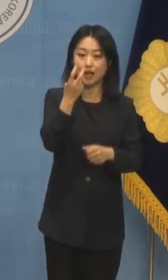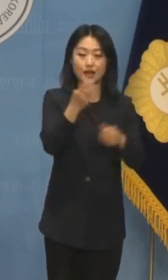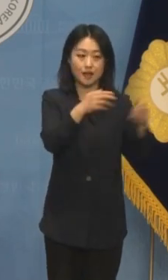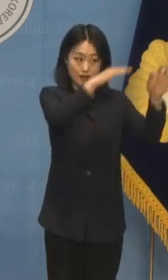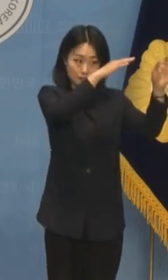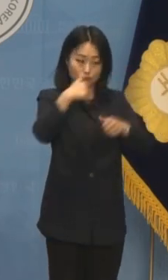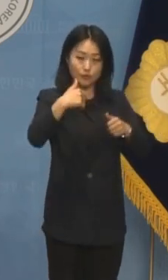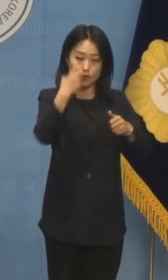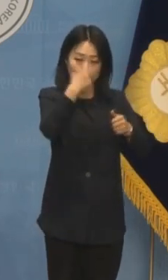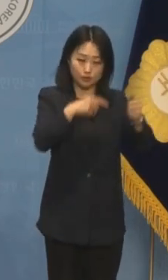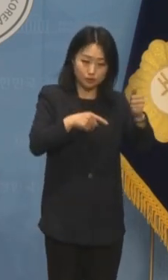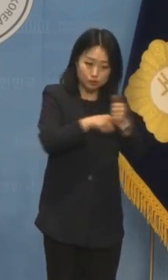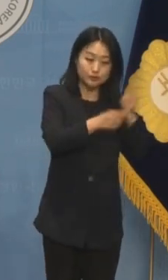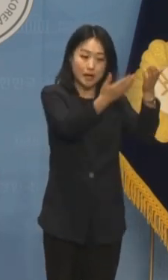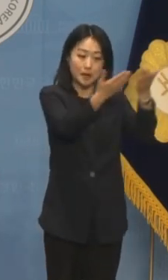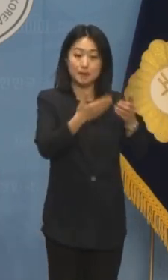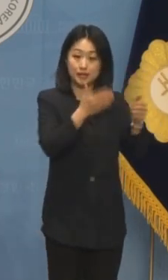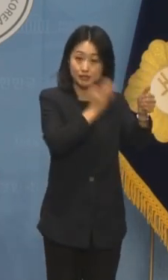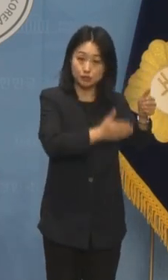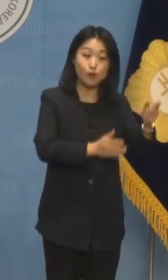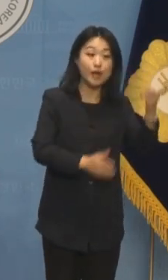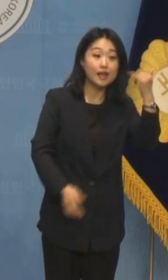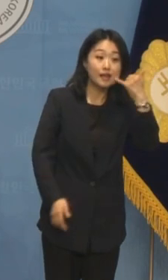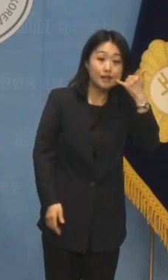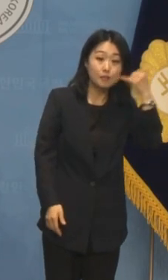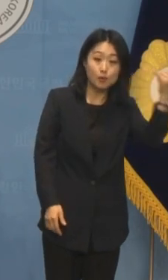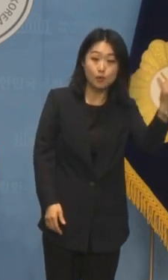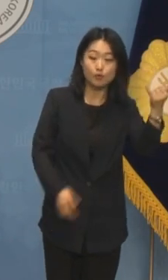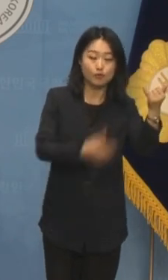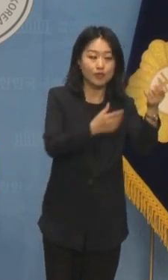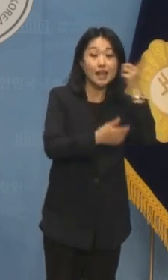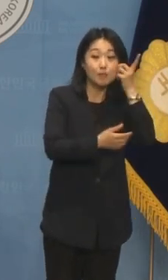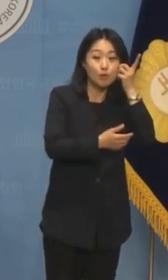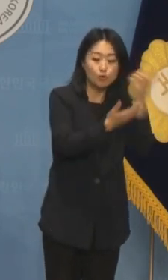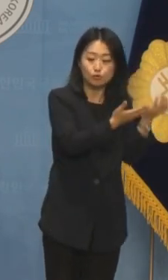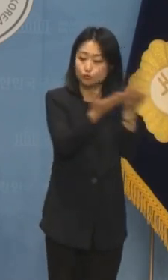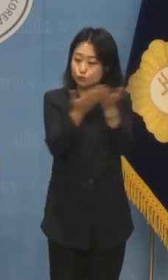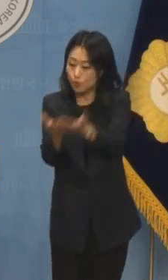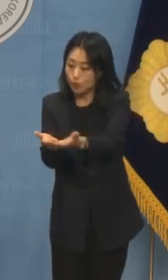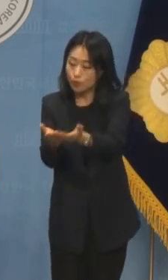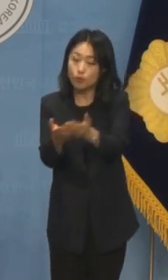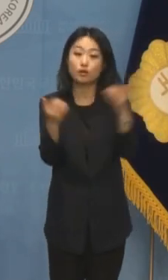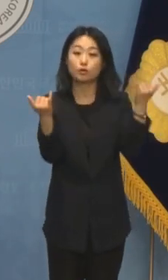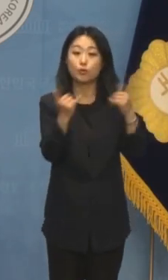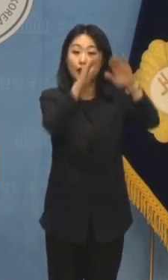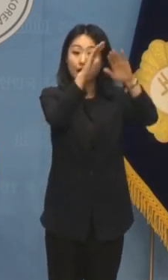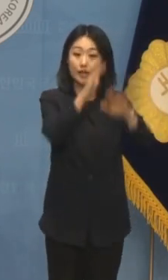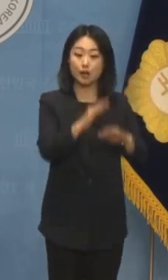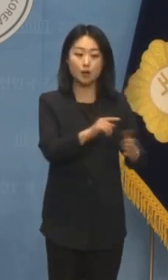받으십시오. 핸드폰도 제출하고 통화 내용도 밝히십시오.